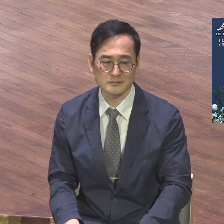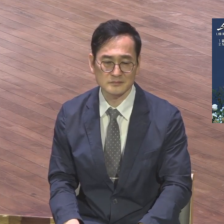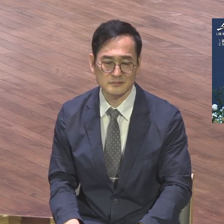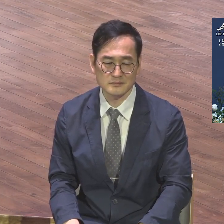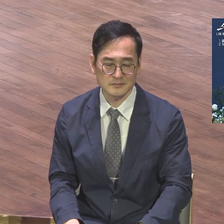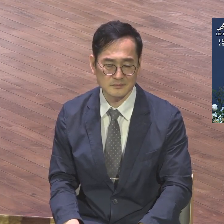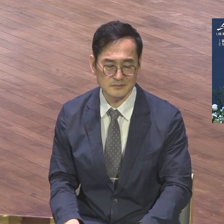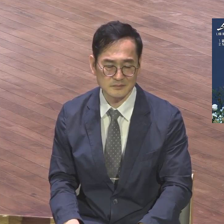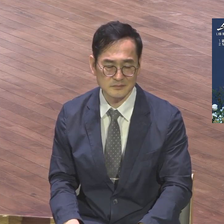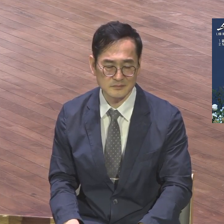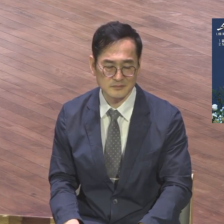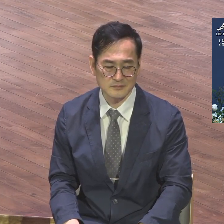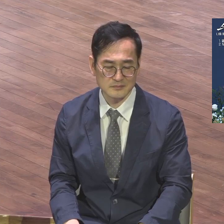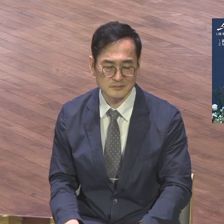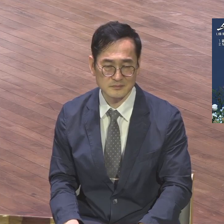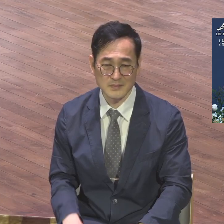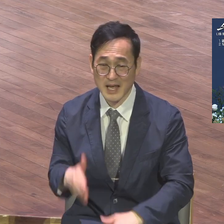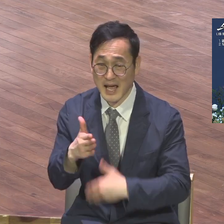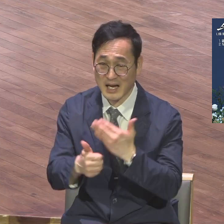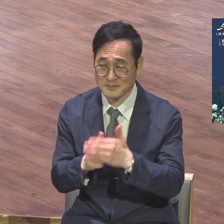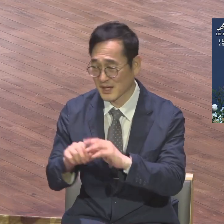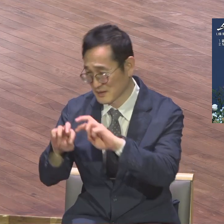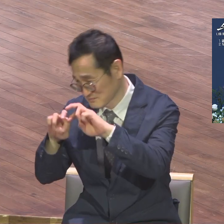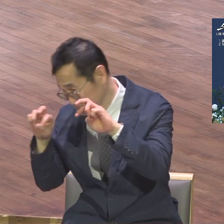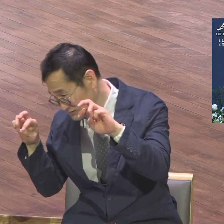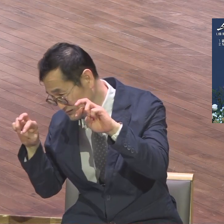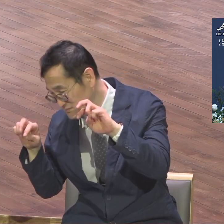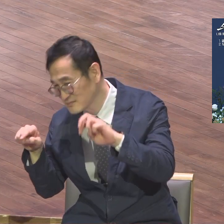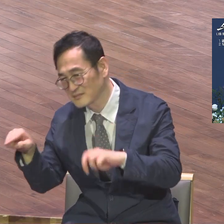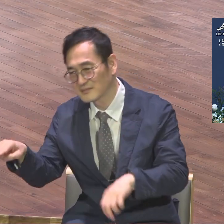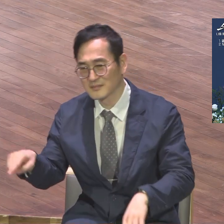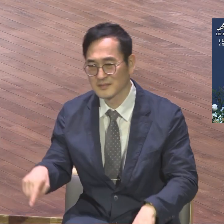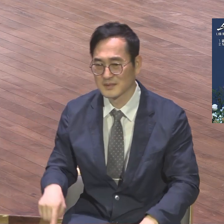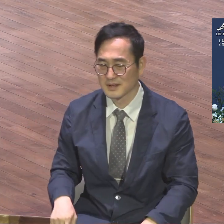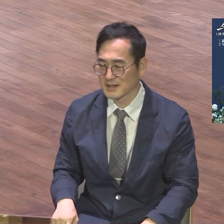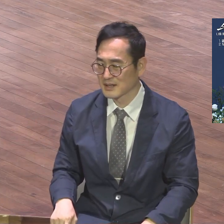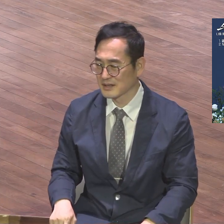다 보이는데 확 다 보이는데 하나님 다 보고 계시는데